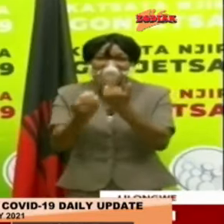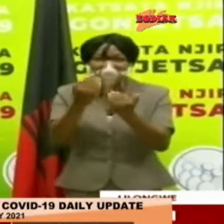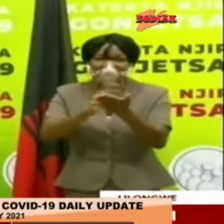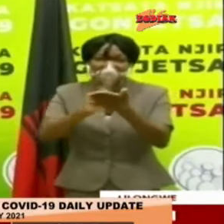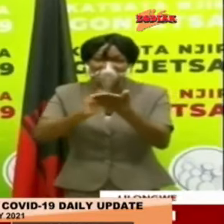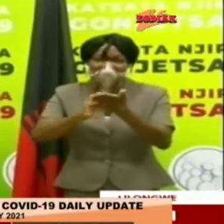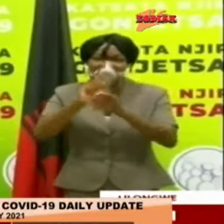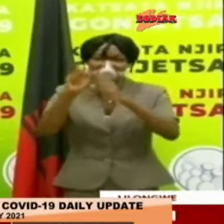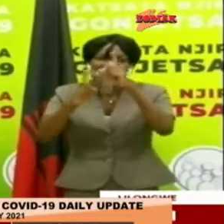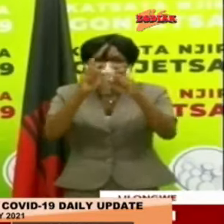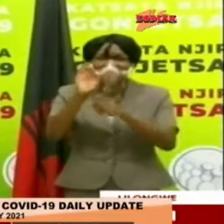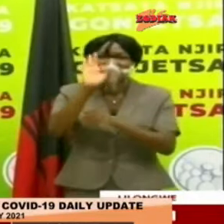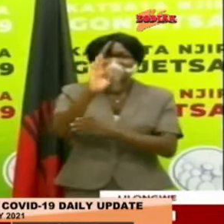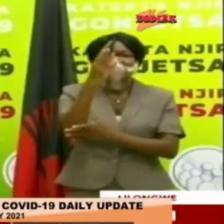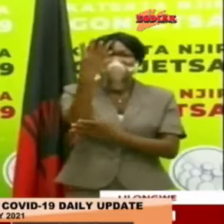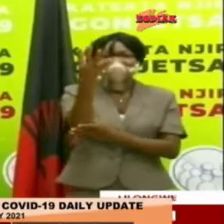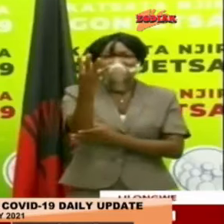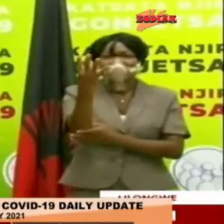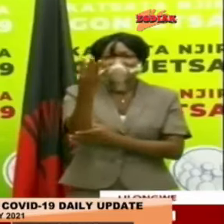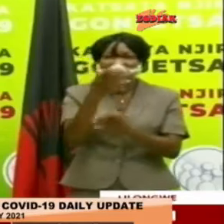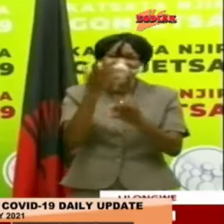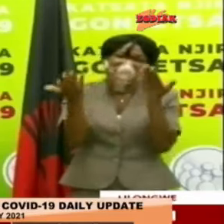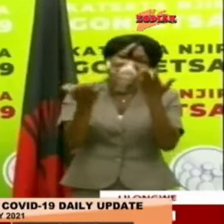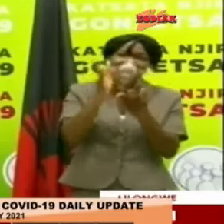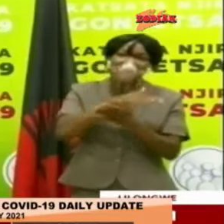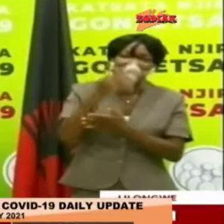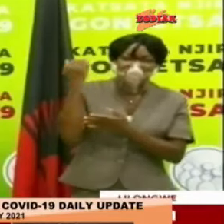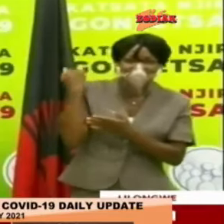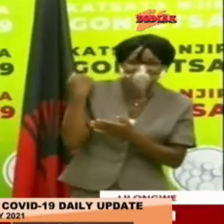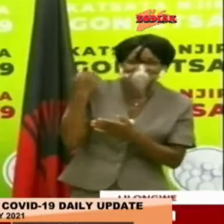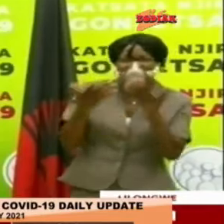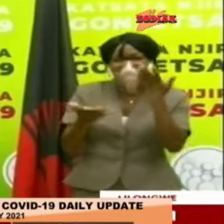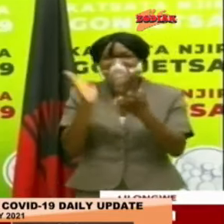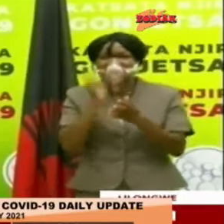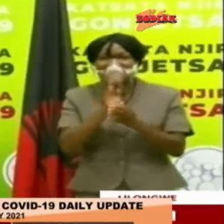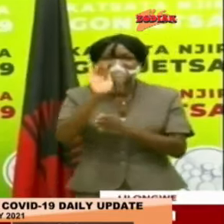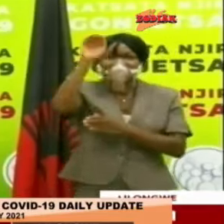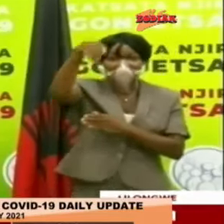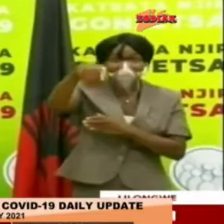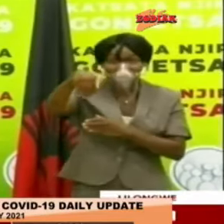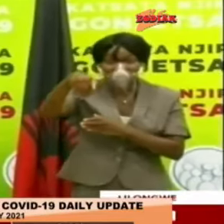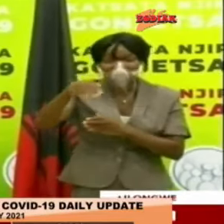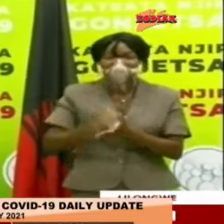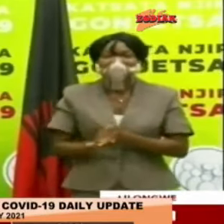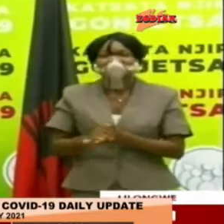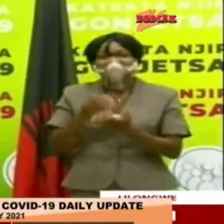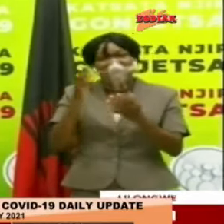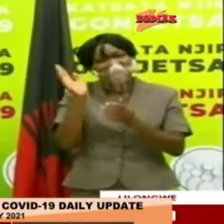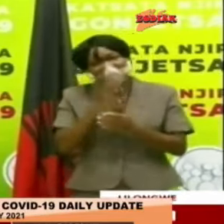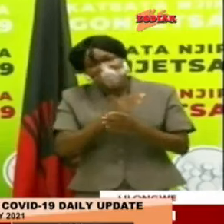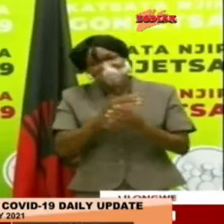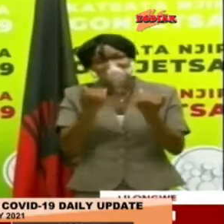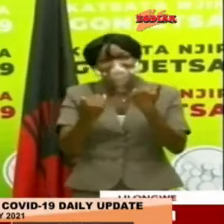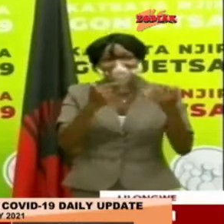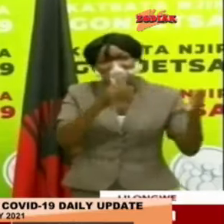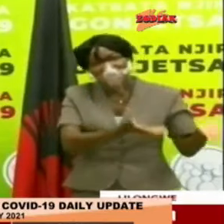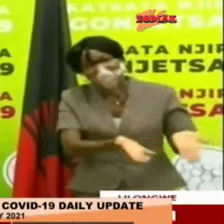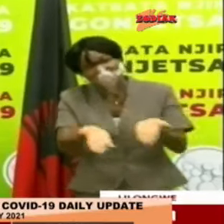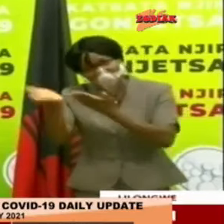amaliza kale ena ndioti amaliza mavalino anathu ndioti akhala kubwelera ku mudzi kwa